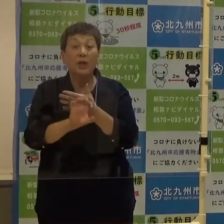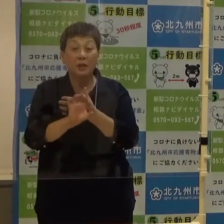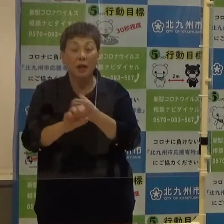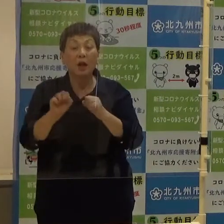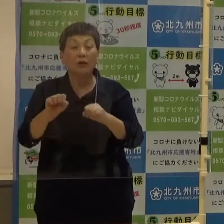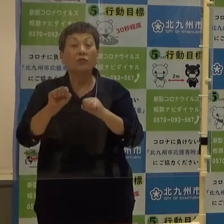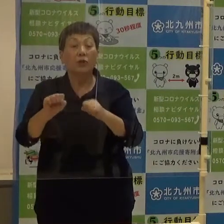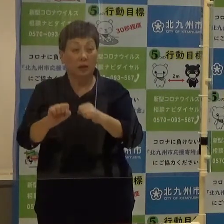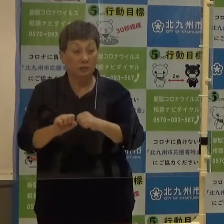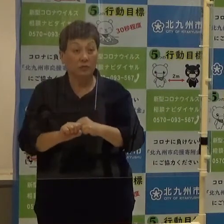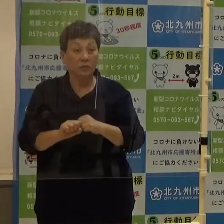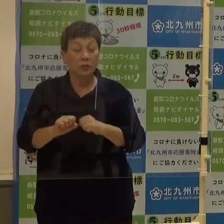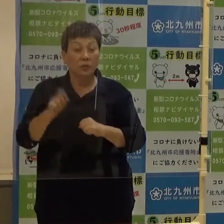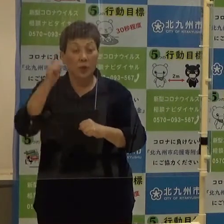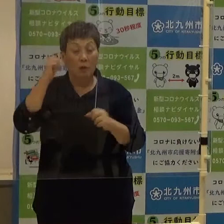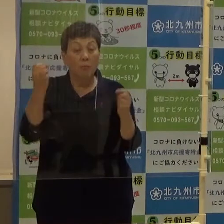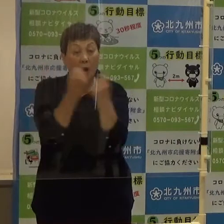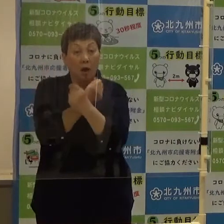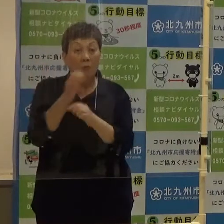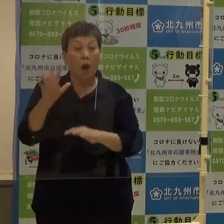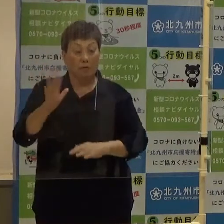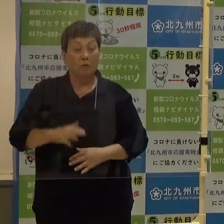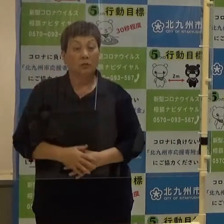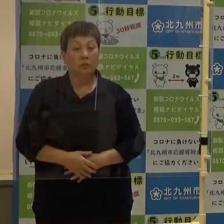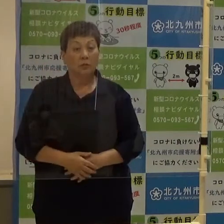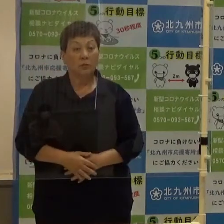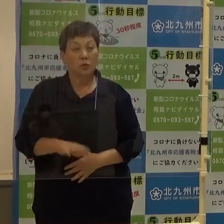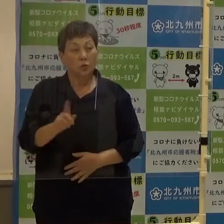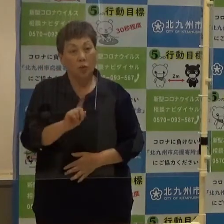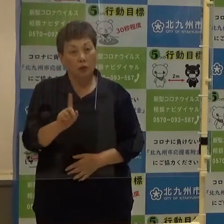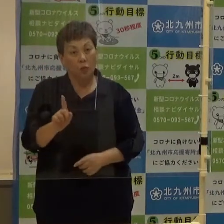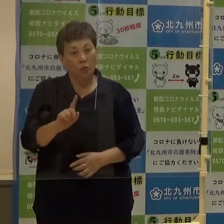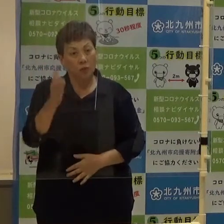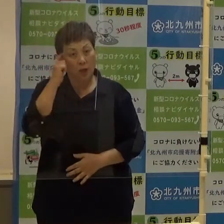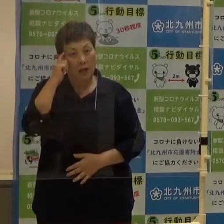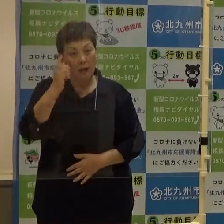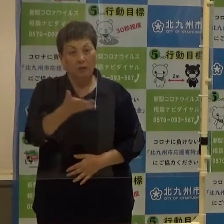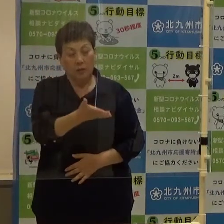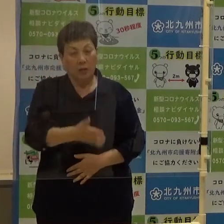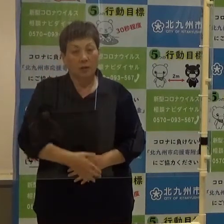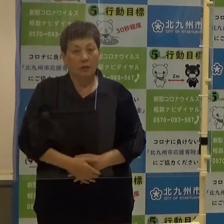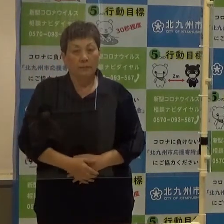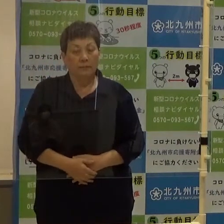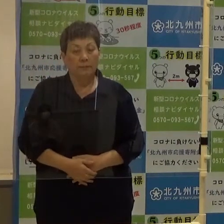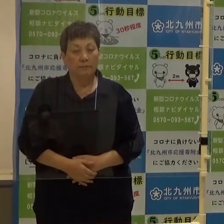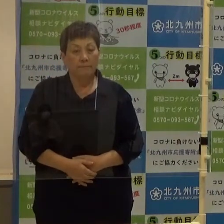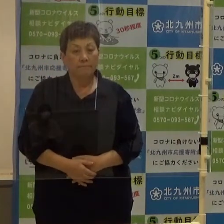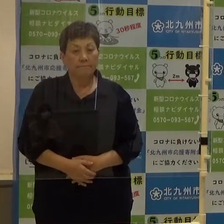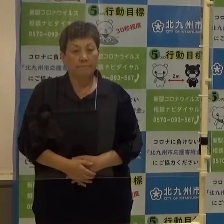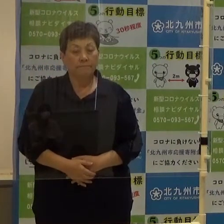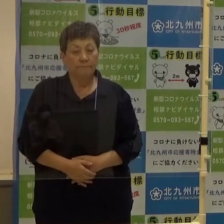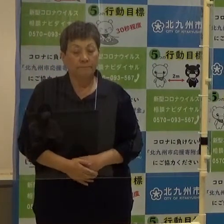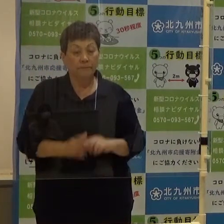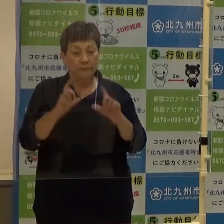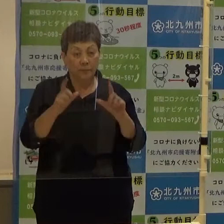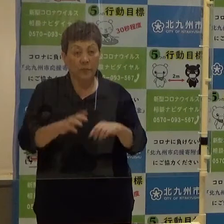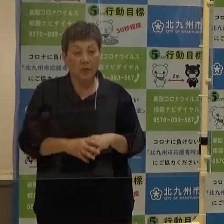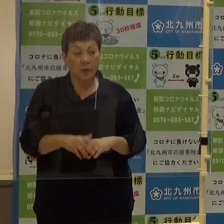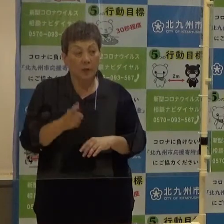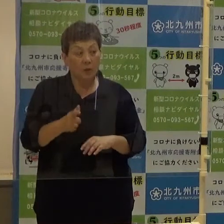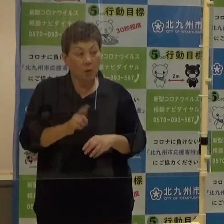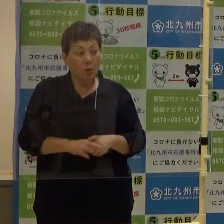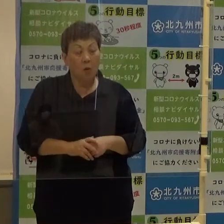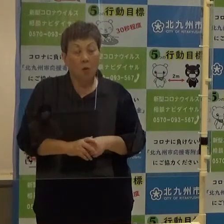危ういなというふうにこれを見たときに感じたんですが、そこはどういうふうに考えていらっしゃるんでしょうか。 これを提起し